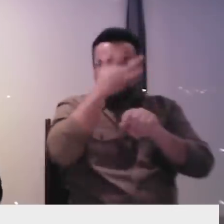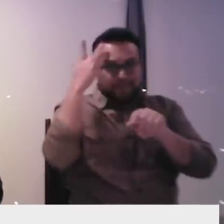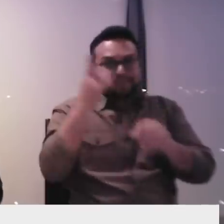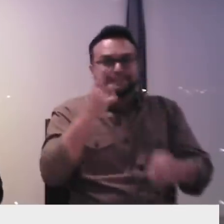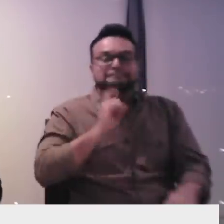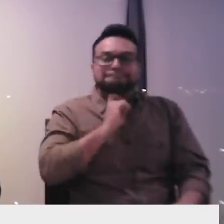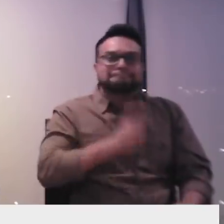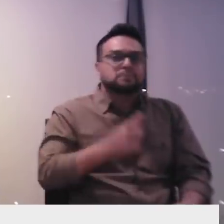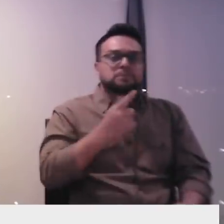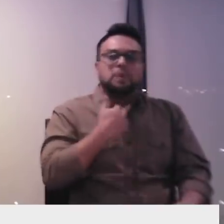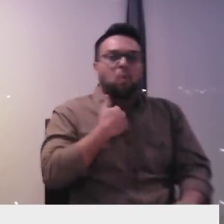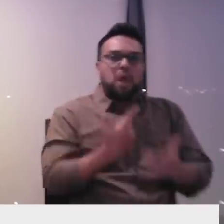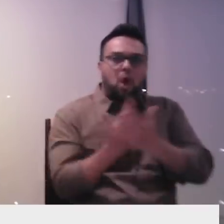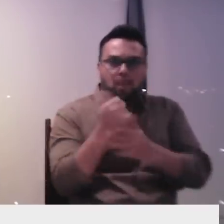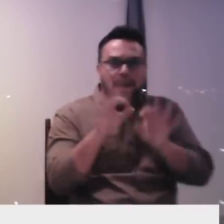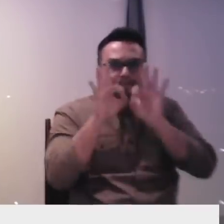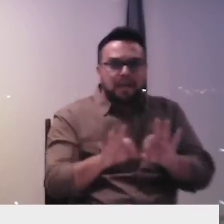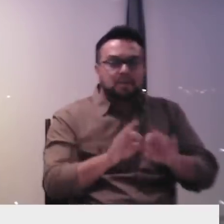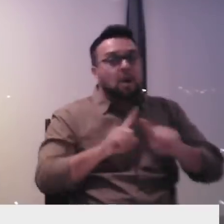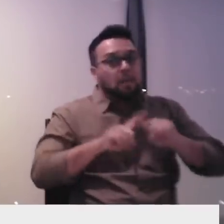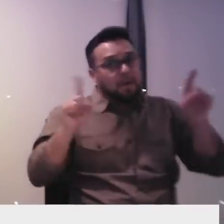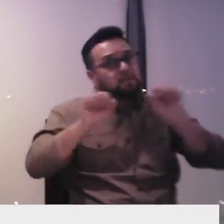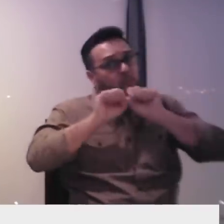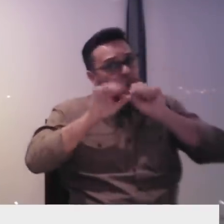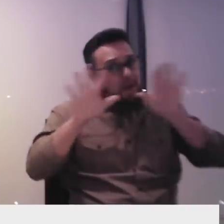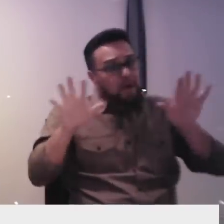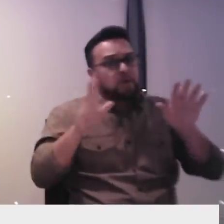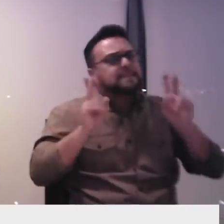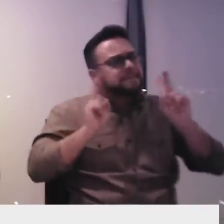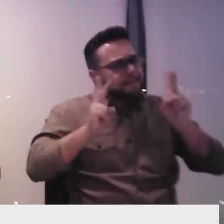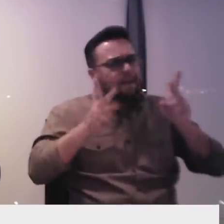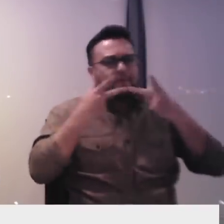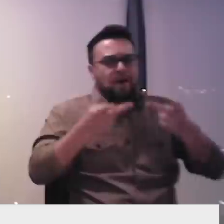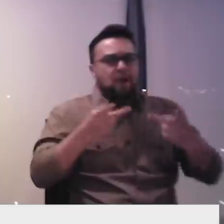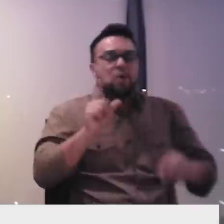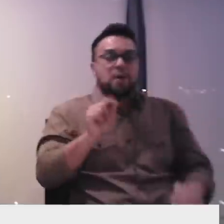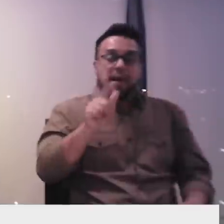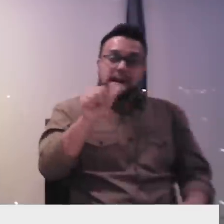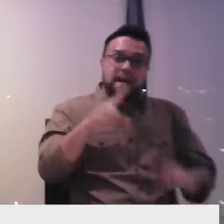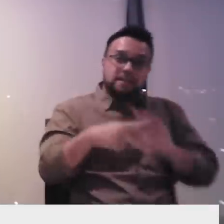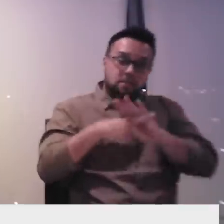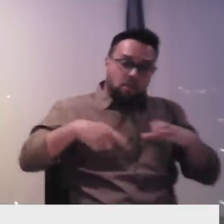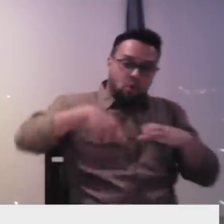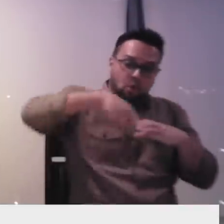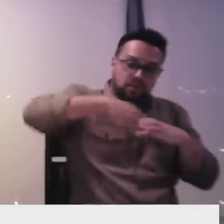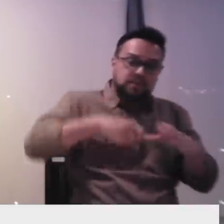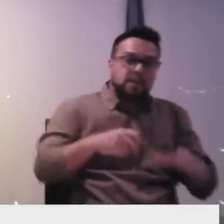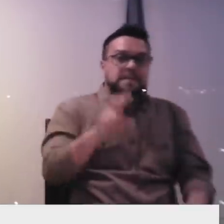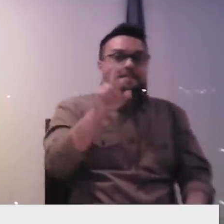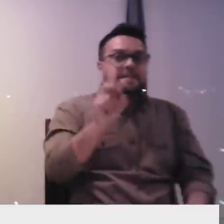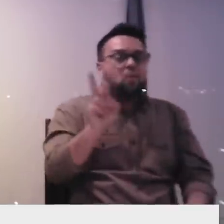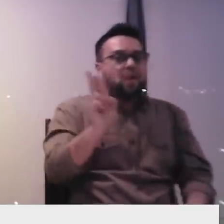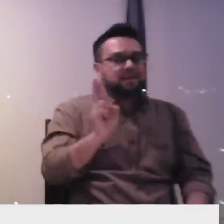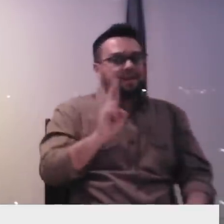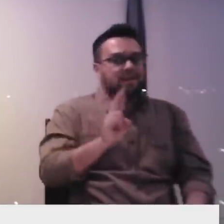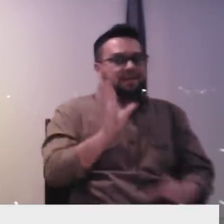de sobrevivência mesmo. Tá? Agora, quero deixar bem claro, como sempre falo aqui, o gás de cozinha custa, em média, R$